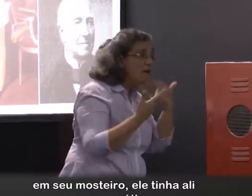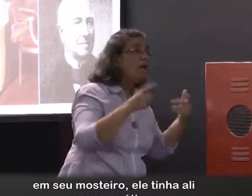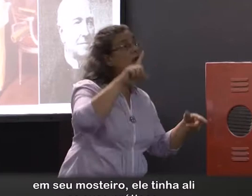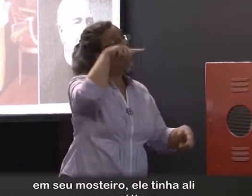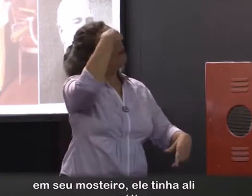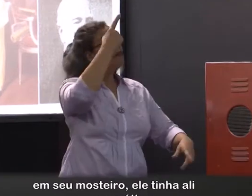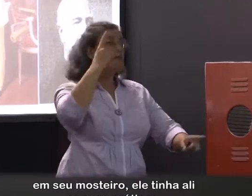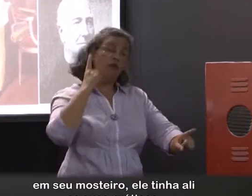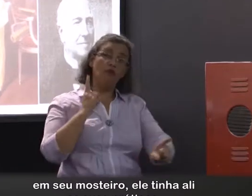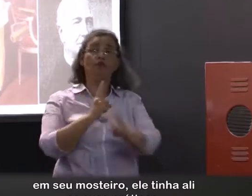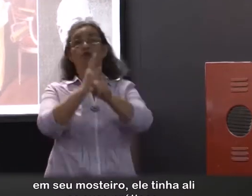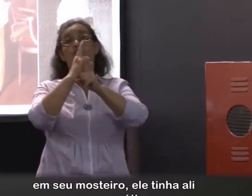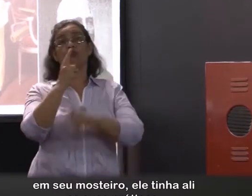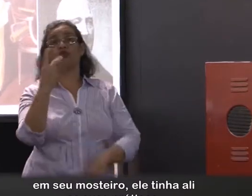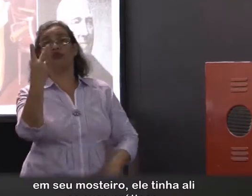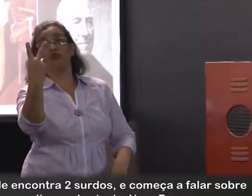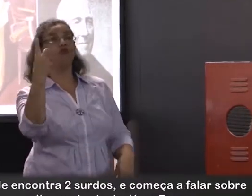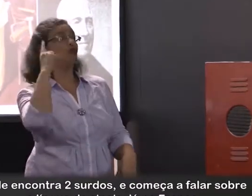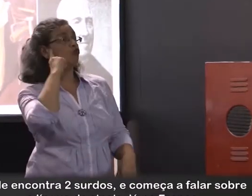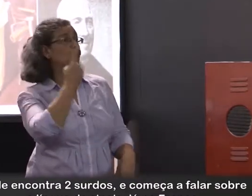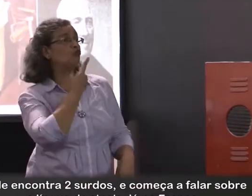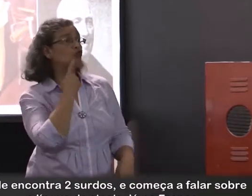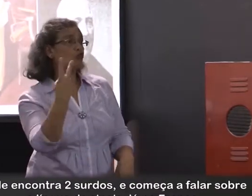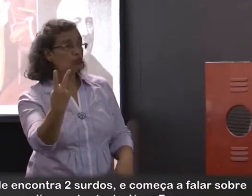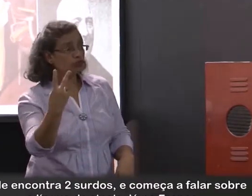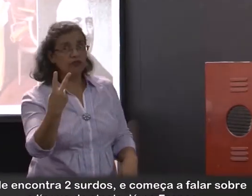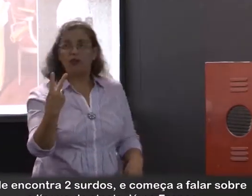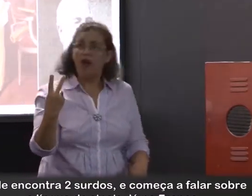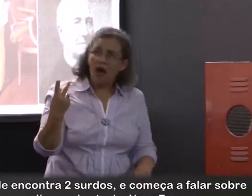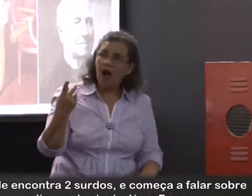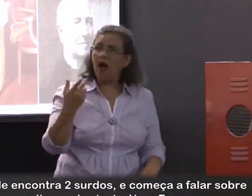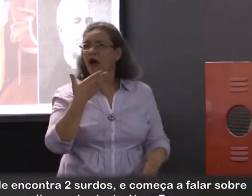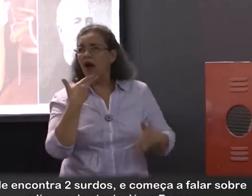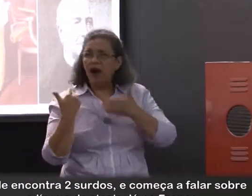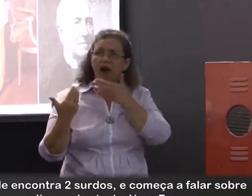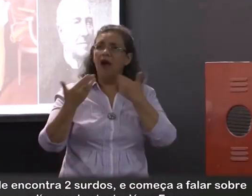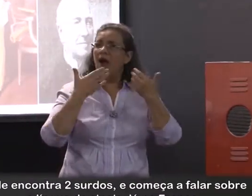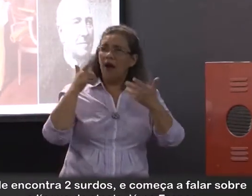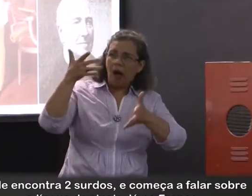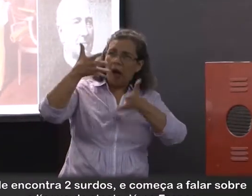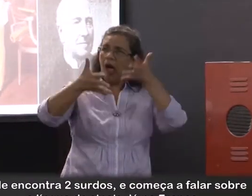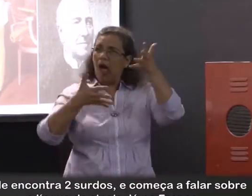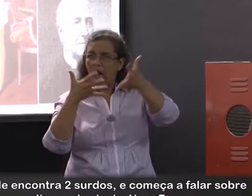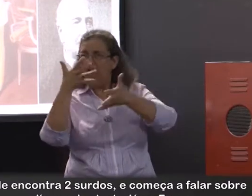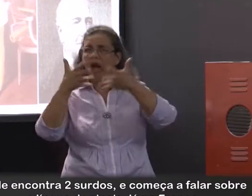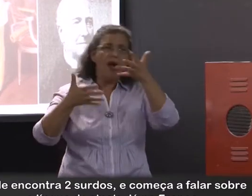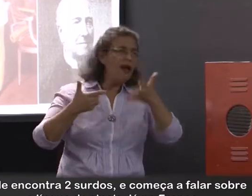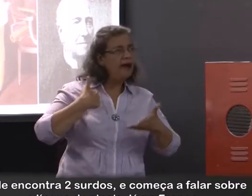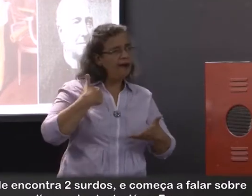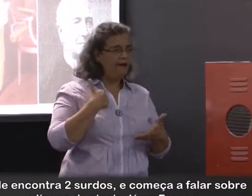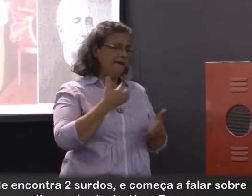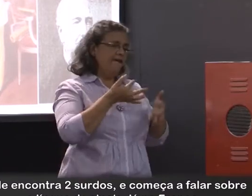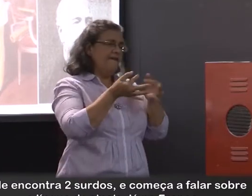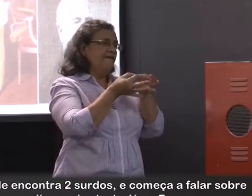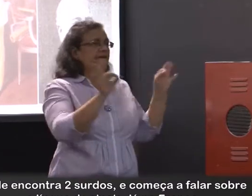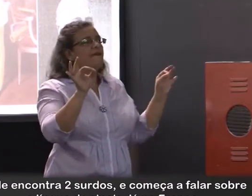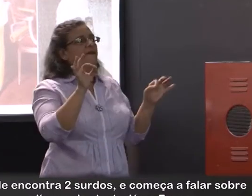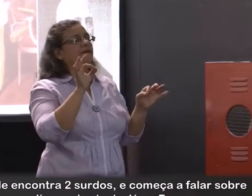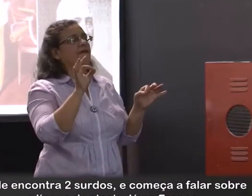tinha ali as suas práticas, e ele encontra 2 surdos, e ele começa, língua de sinais, olha que interessante,